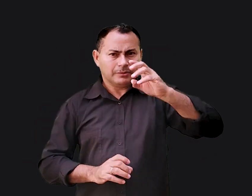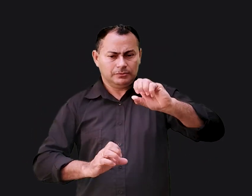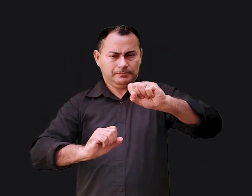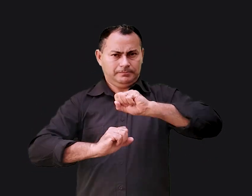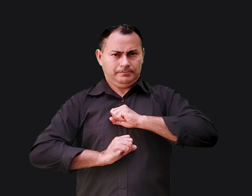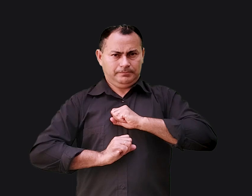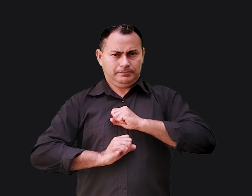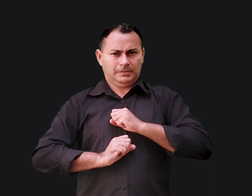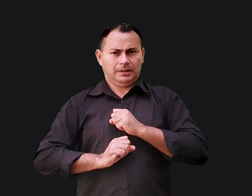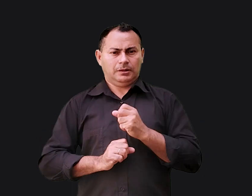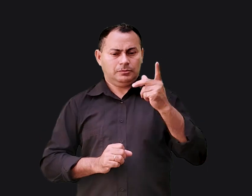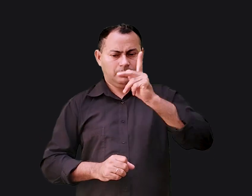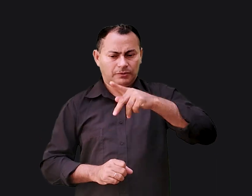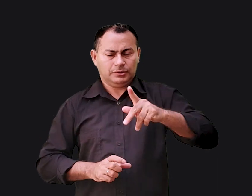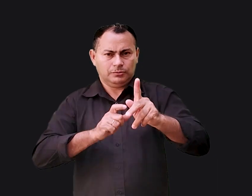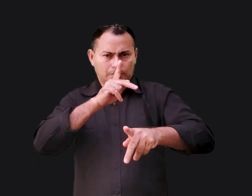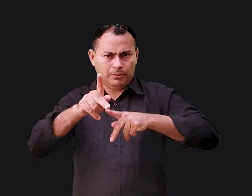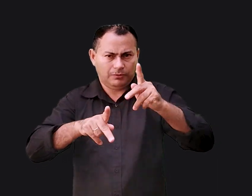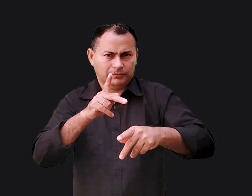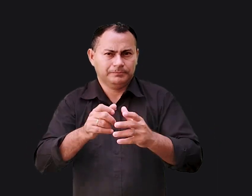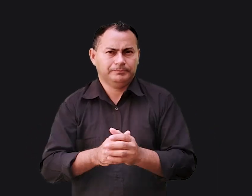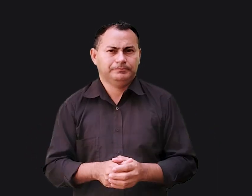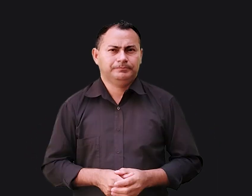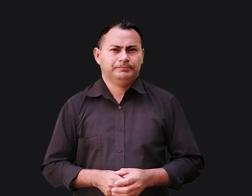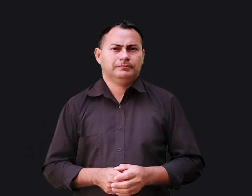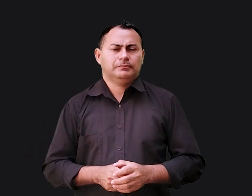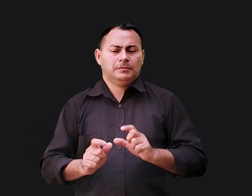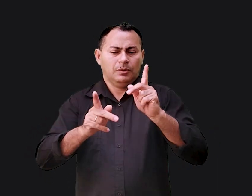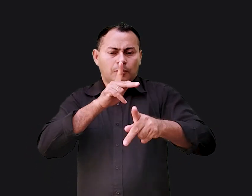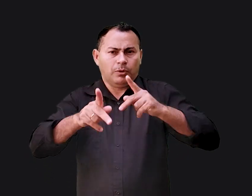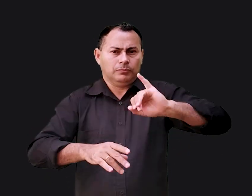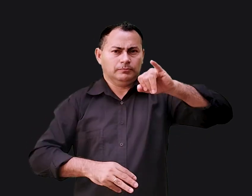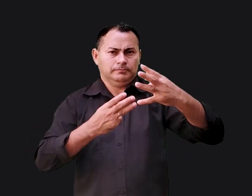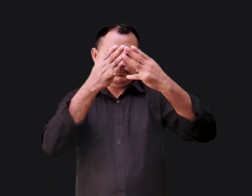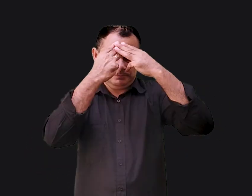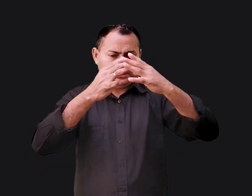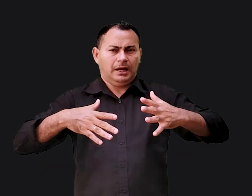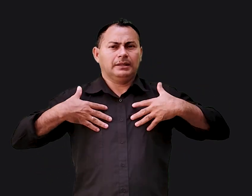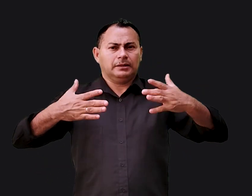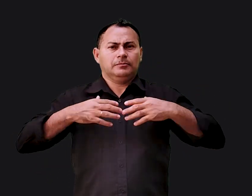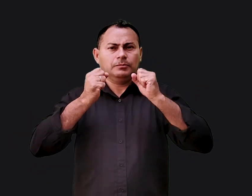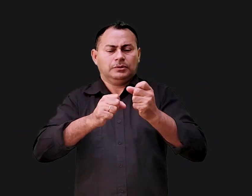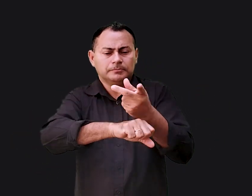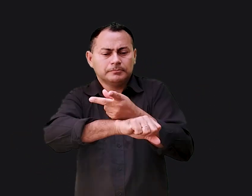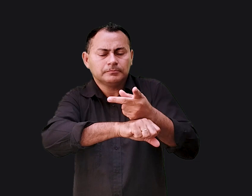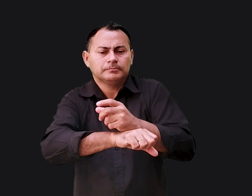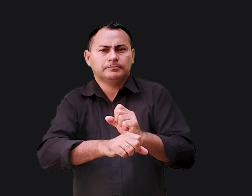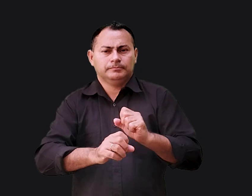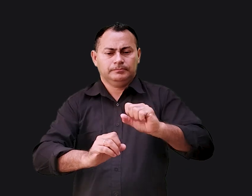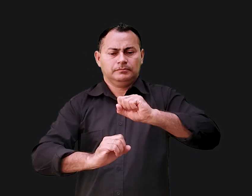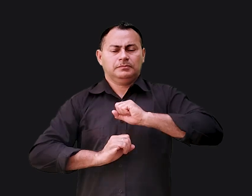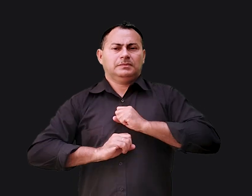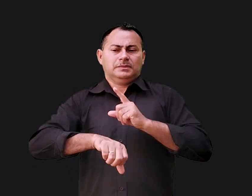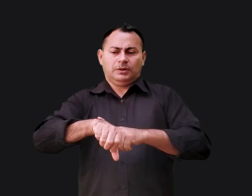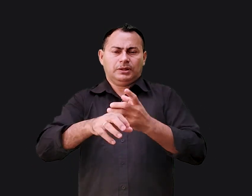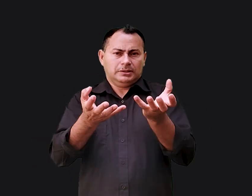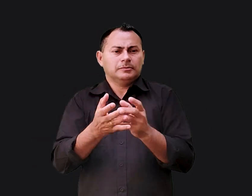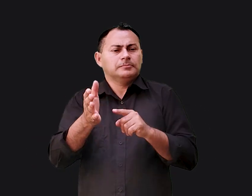que os sacerdotes eram os professores do povo. O povo de Judá tinha o privilégio de poder procurar os sacerdotes quando quisesse e lhes